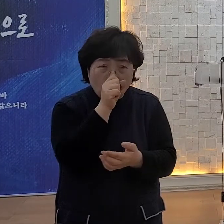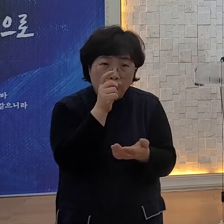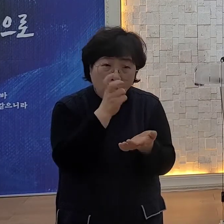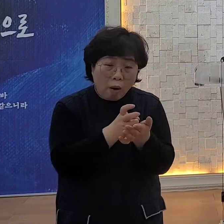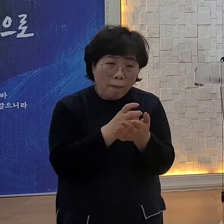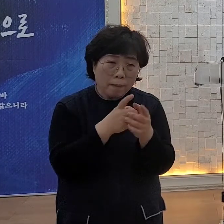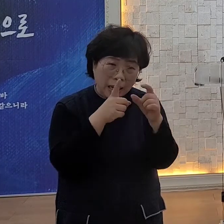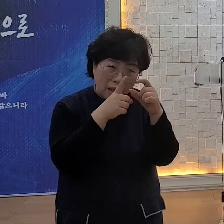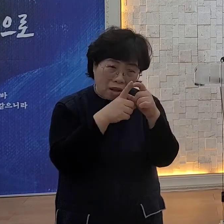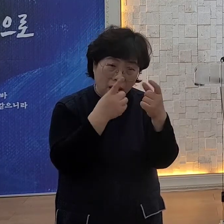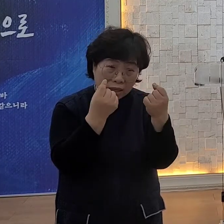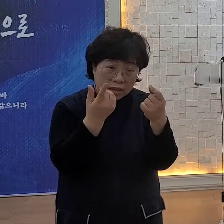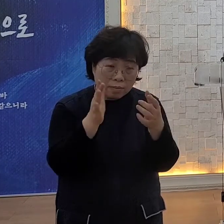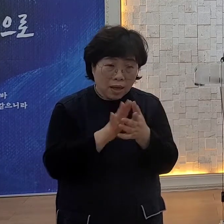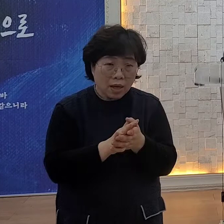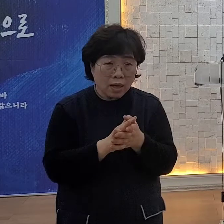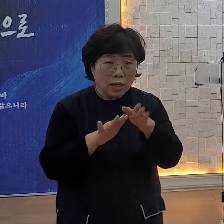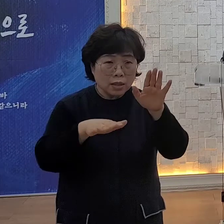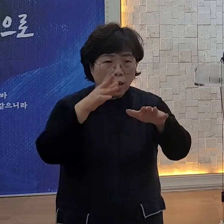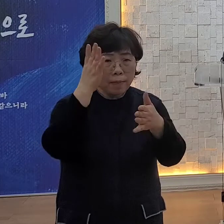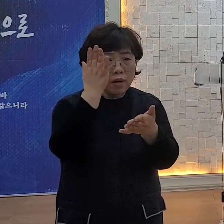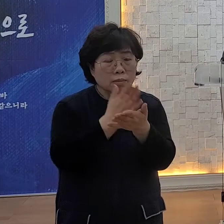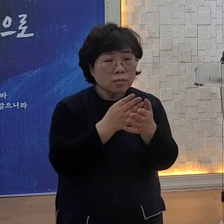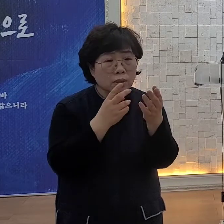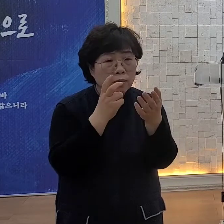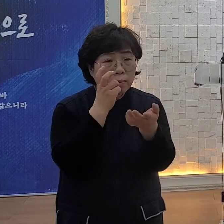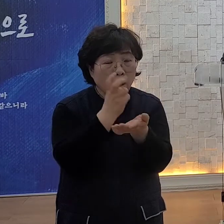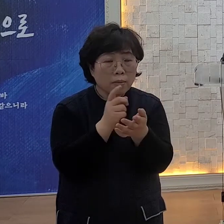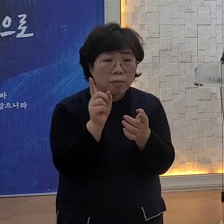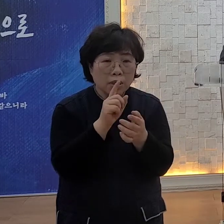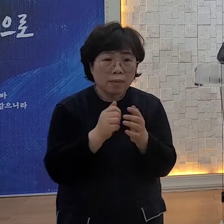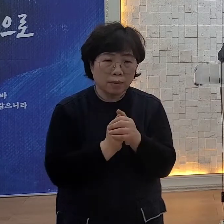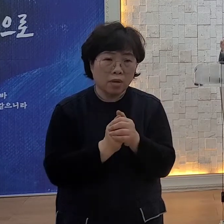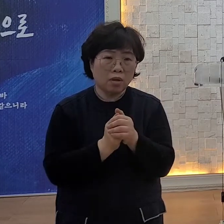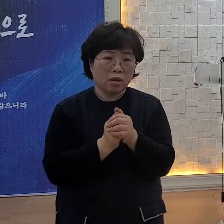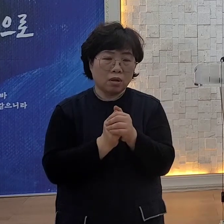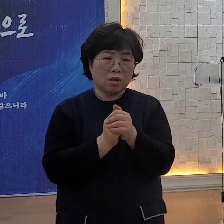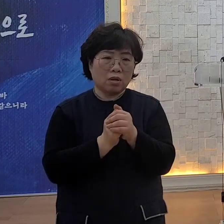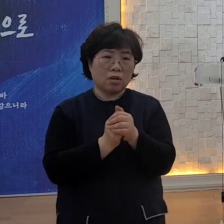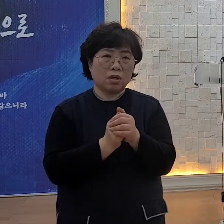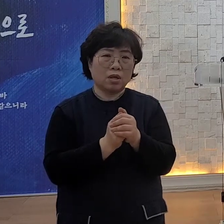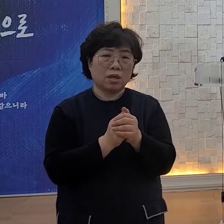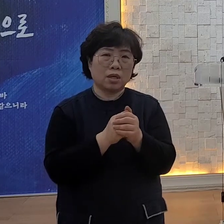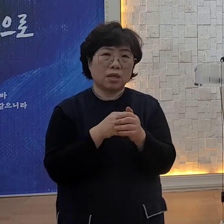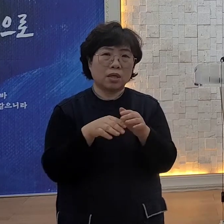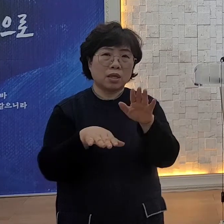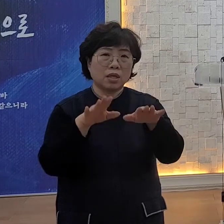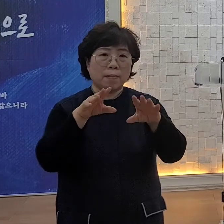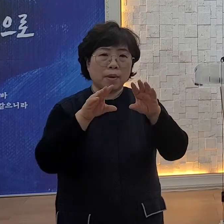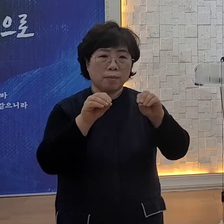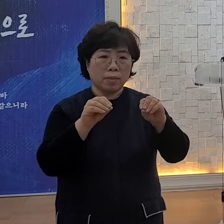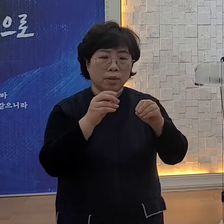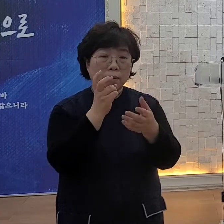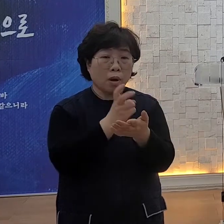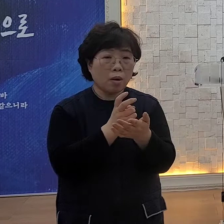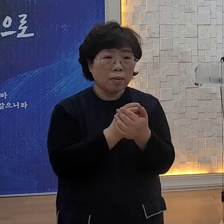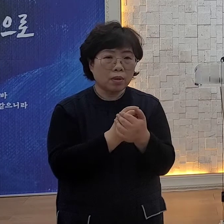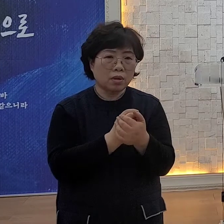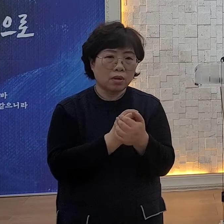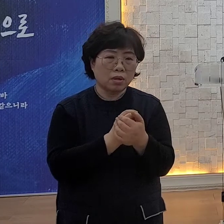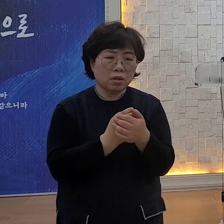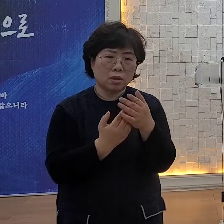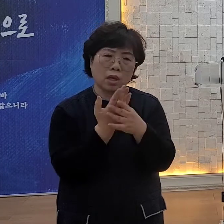그거 10명에게 전부 다 차별금지법을 반대한다고 문자를 보냈는데 그날 오후 2시에 결과가 나왔어요.